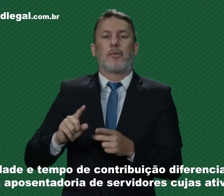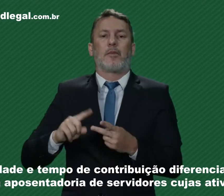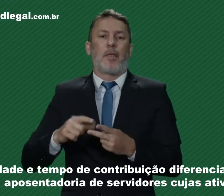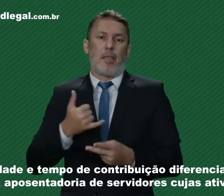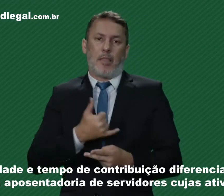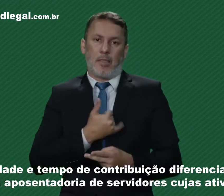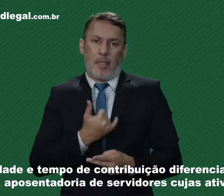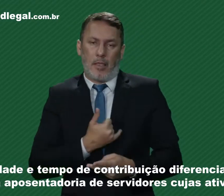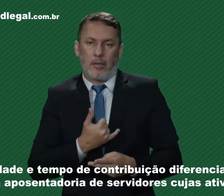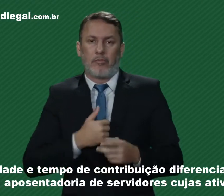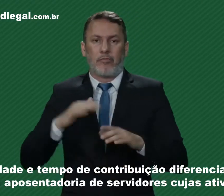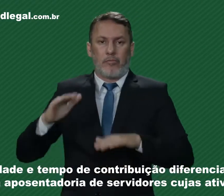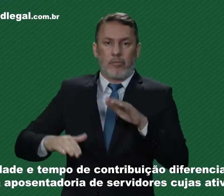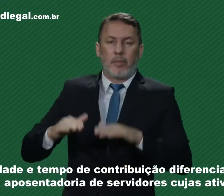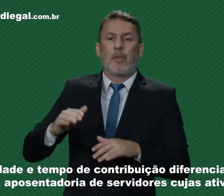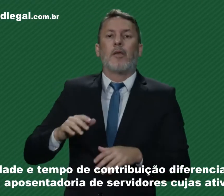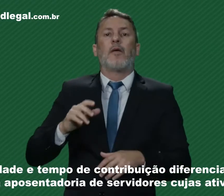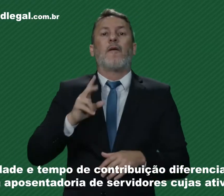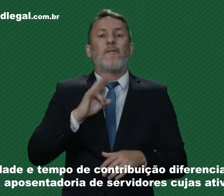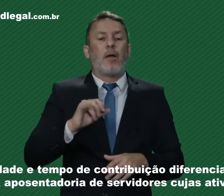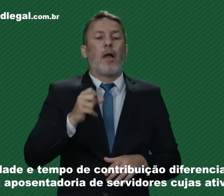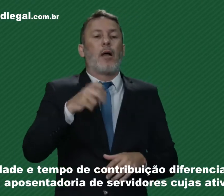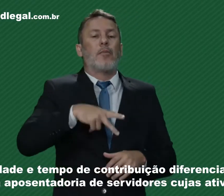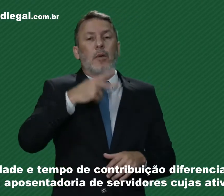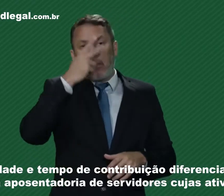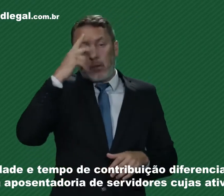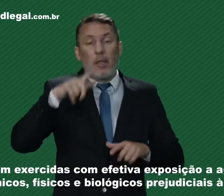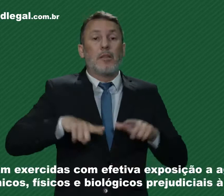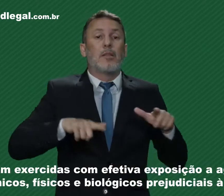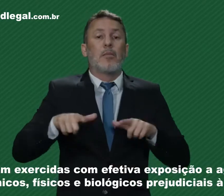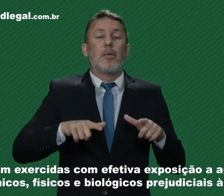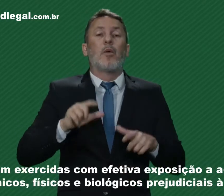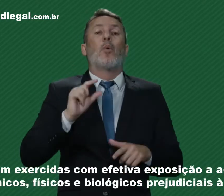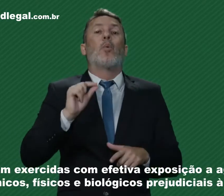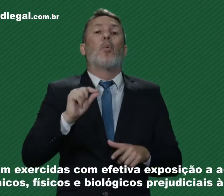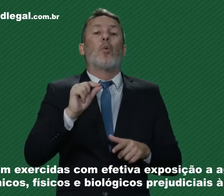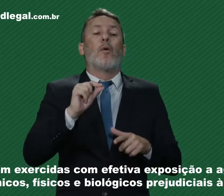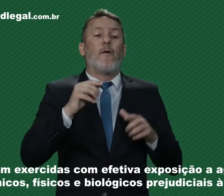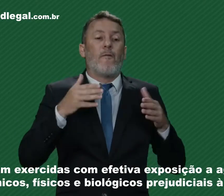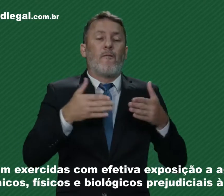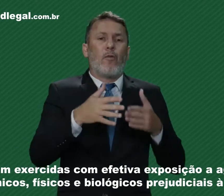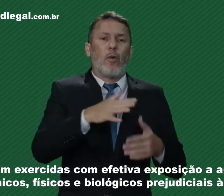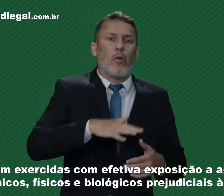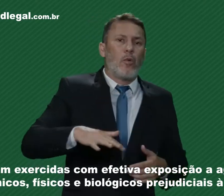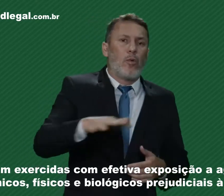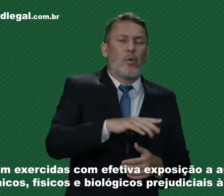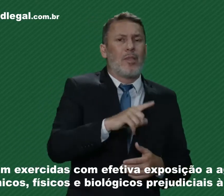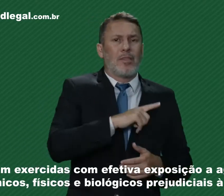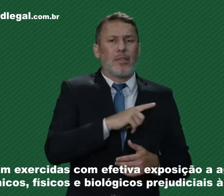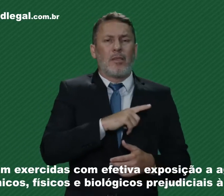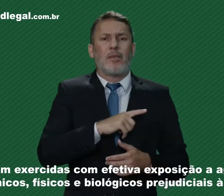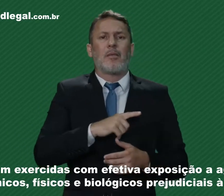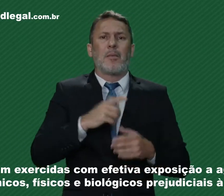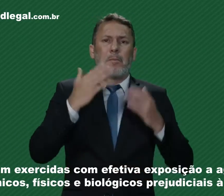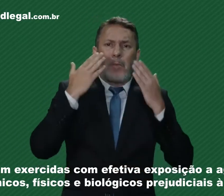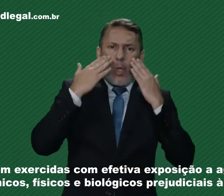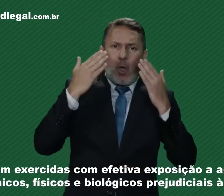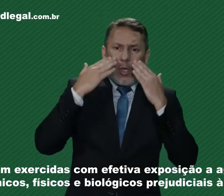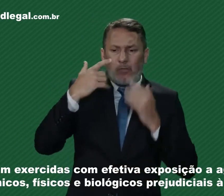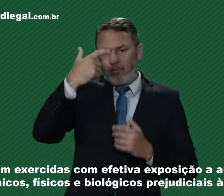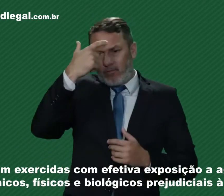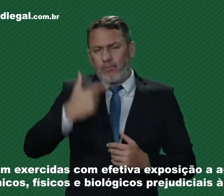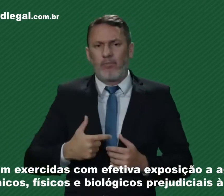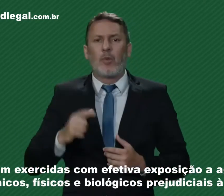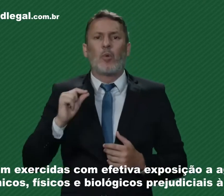diferenciados para a aposentadoria de servidores cujas atividades sejam exercidas com efetiva exposição a agentes